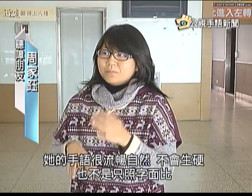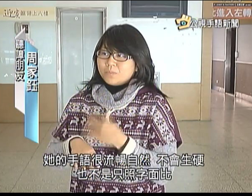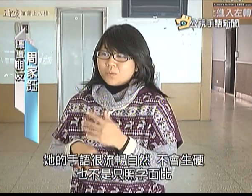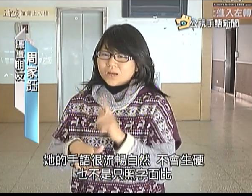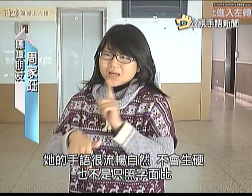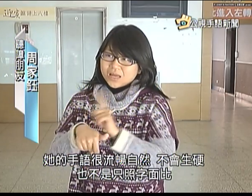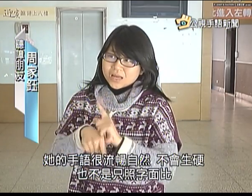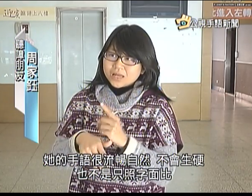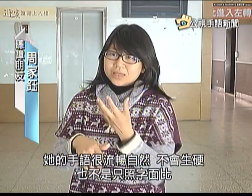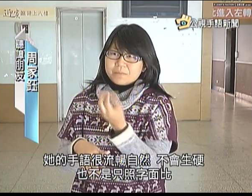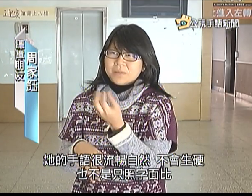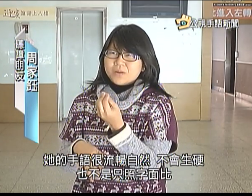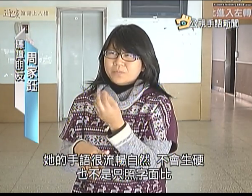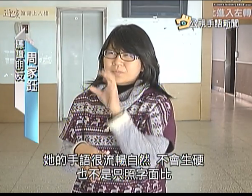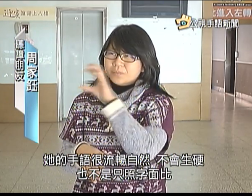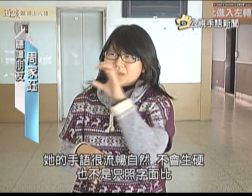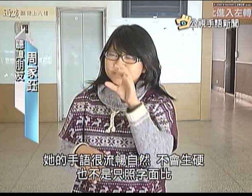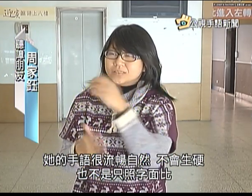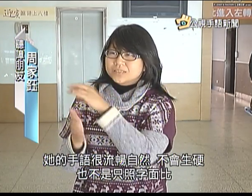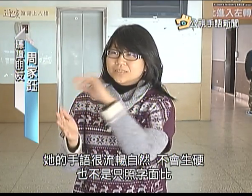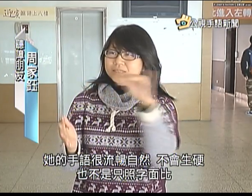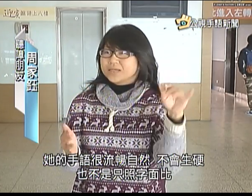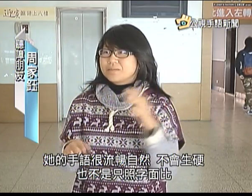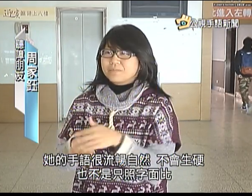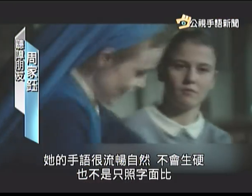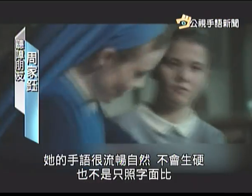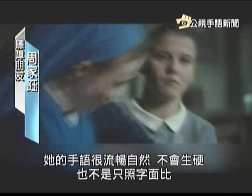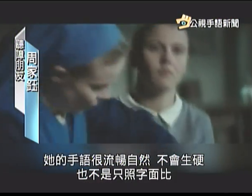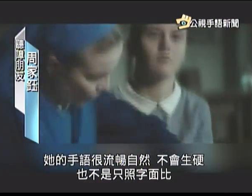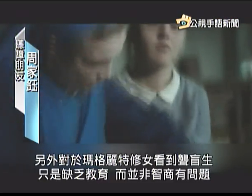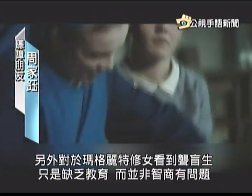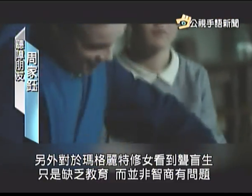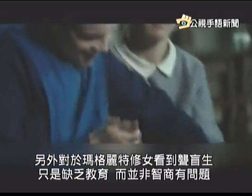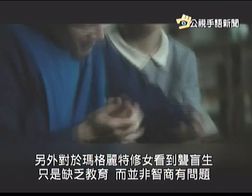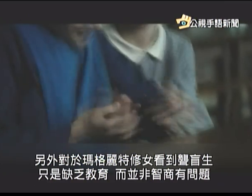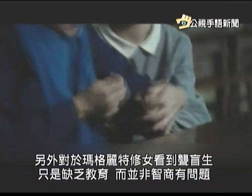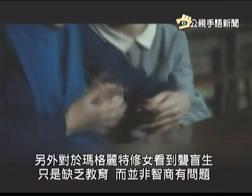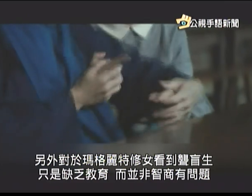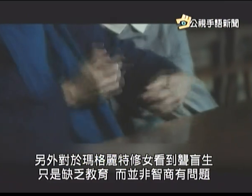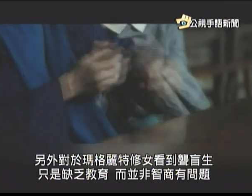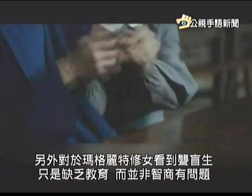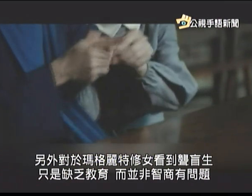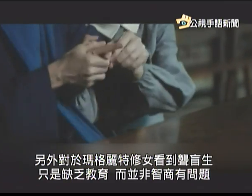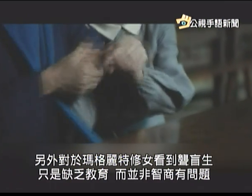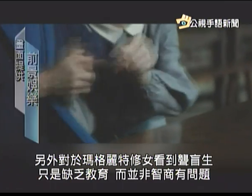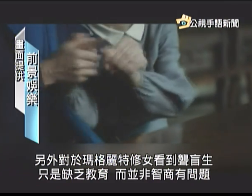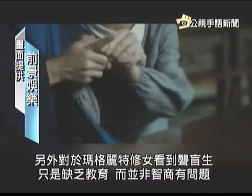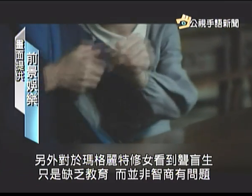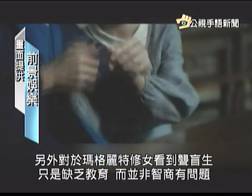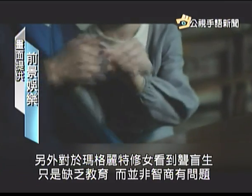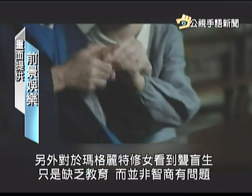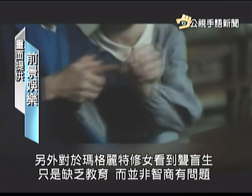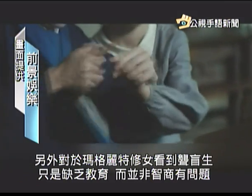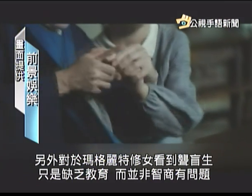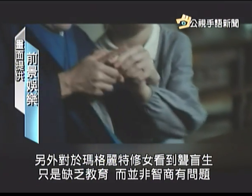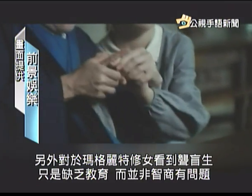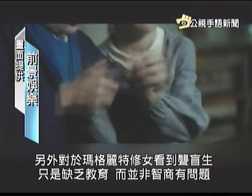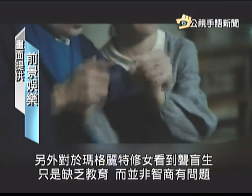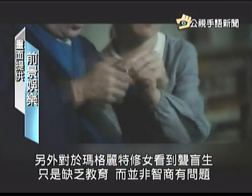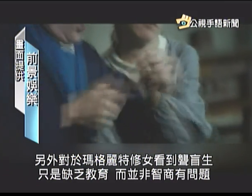然，不会生硬，也不是只照字面比。 另外，对玛格丽特修女看到聋盲生只是缺乏教育而并非智商